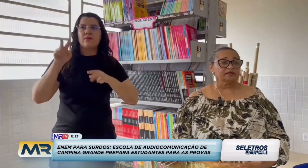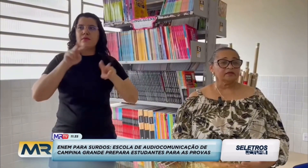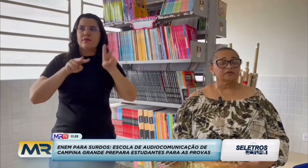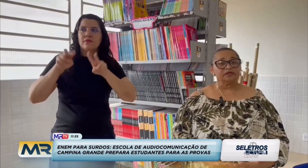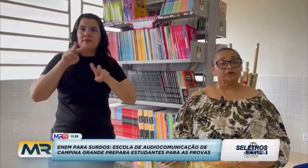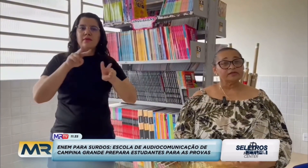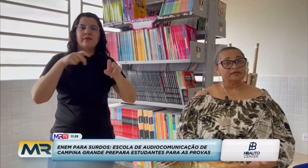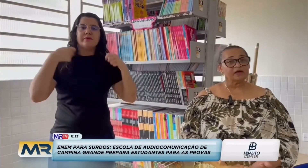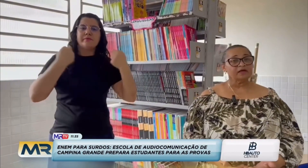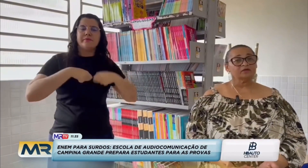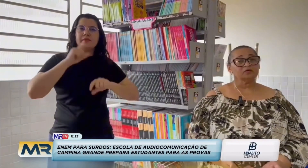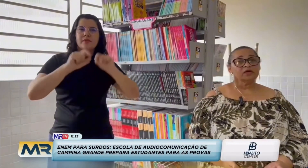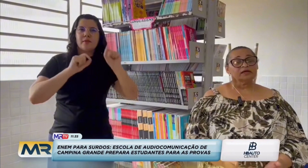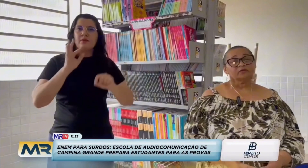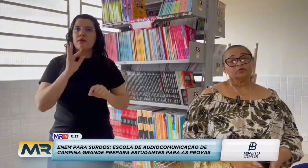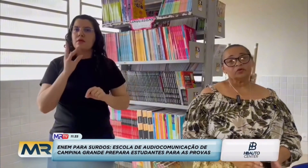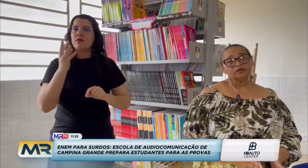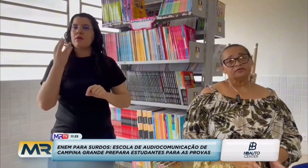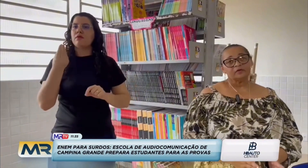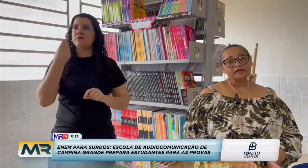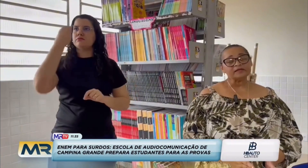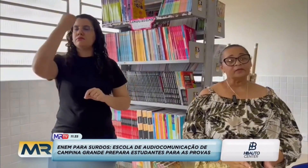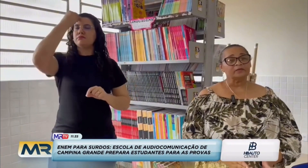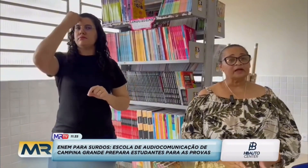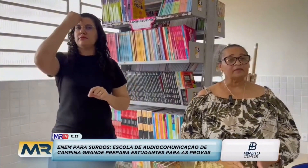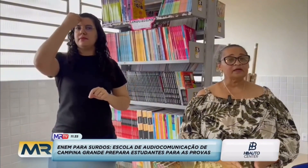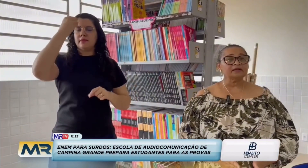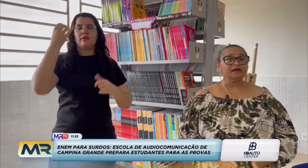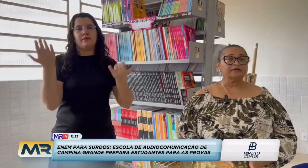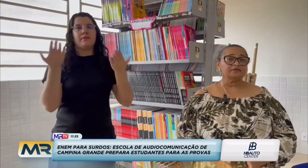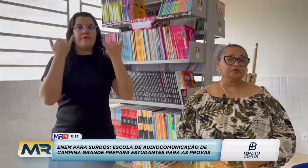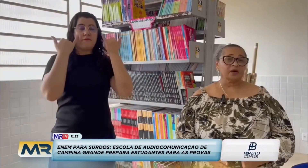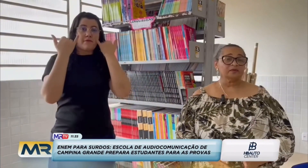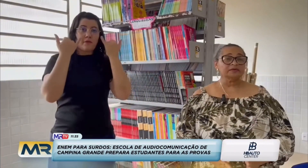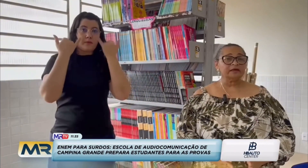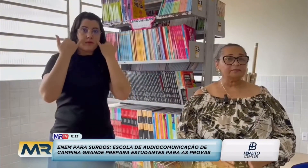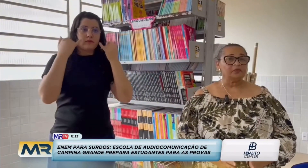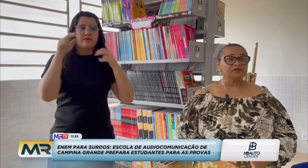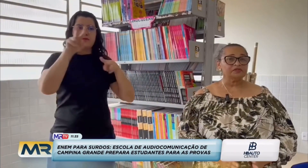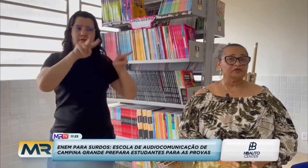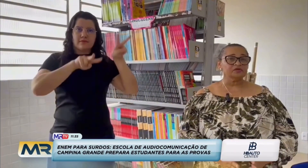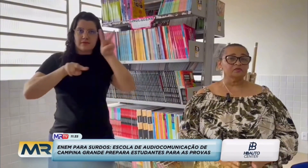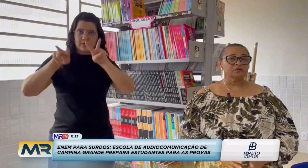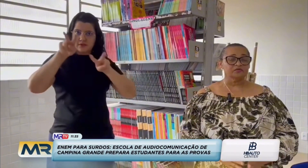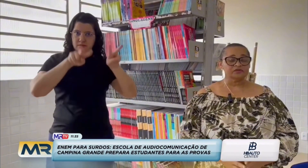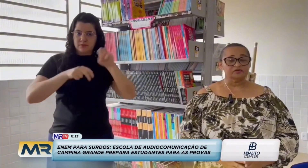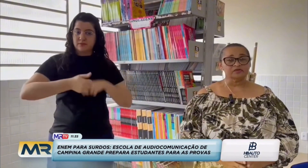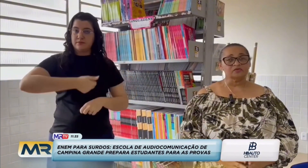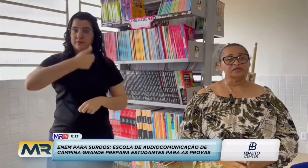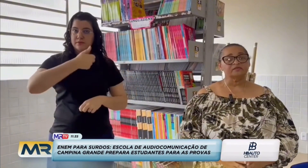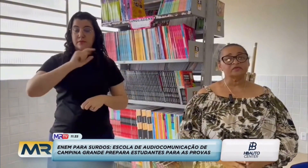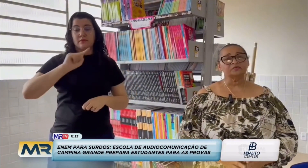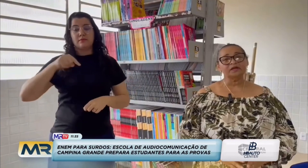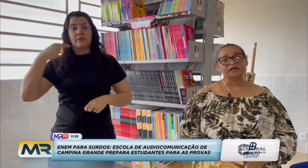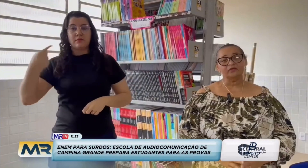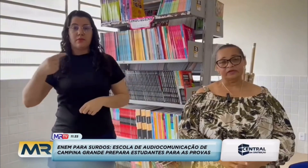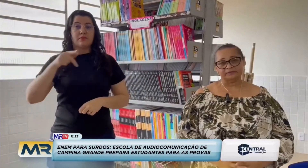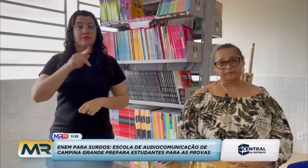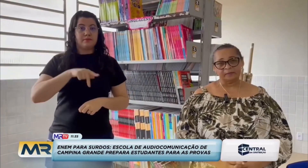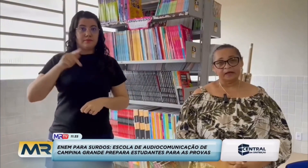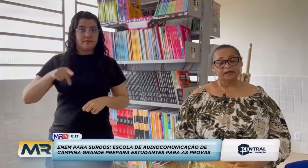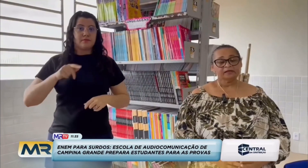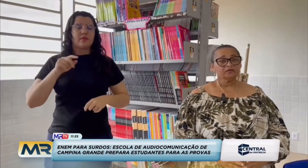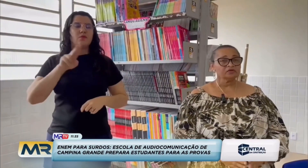precisando em termos de conhecimento. Então, toda a informação, primeiramente, ela é visual. Depois, nós, como professores, usamos o